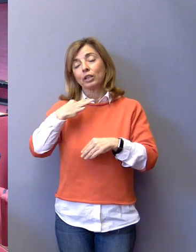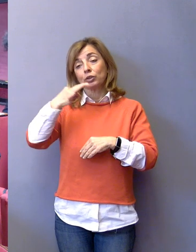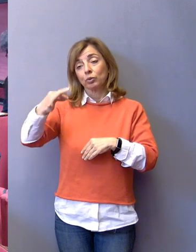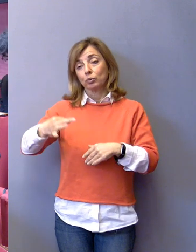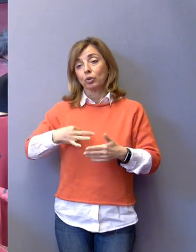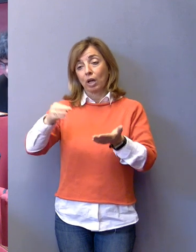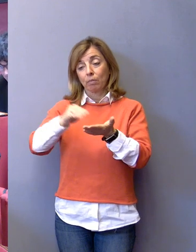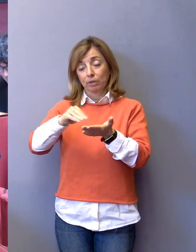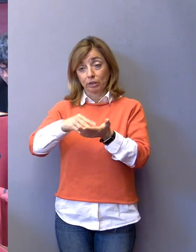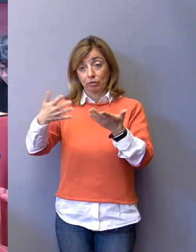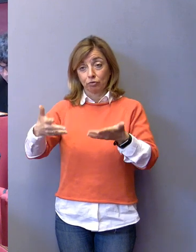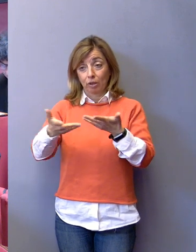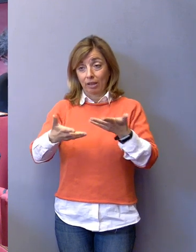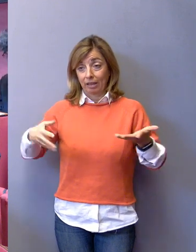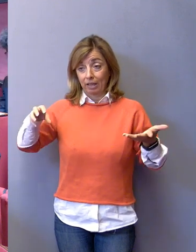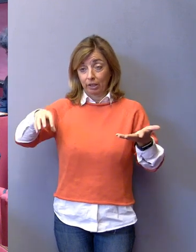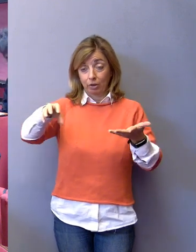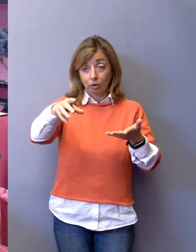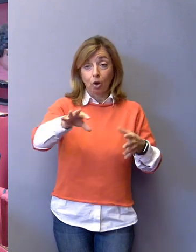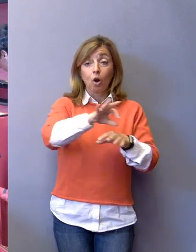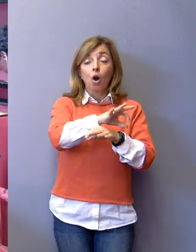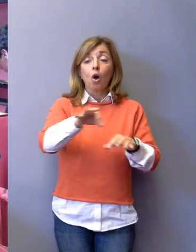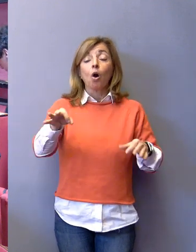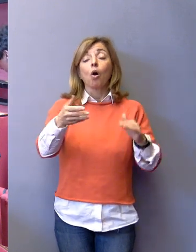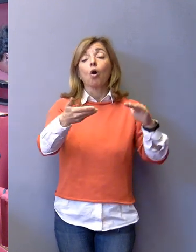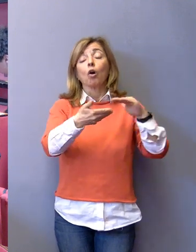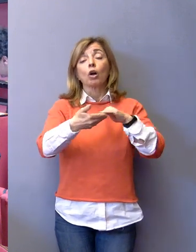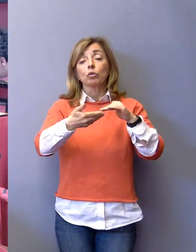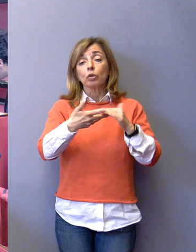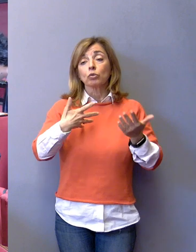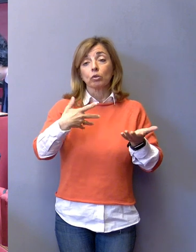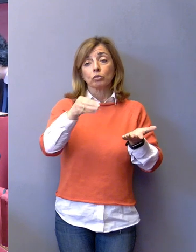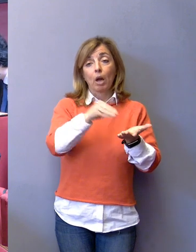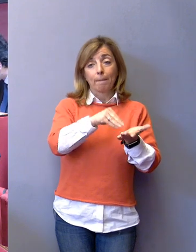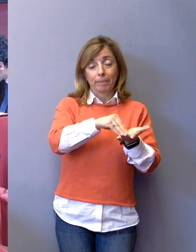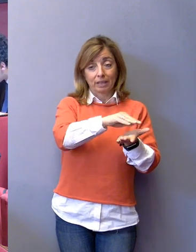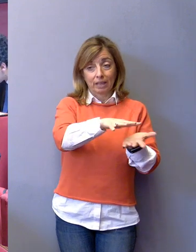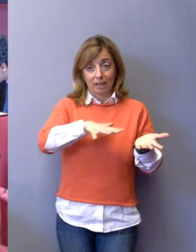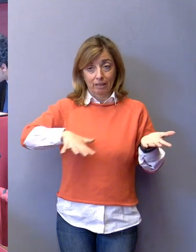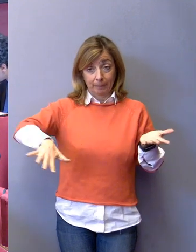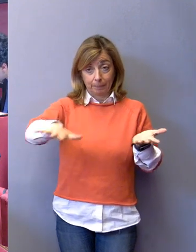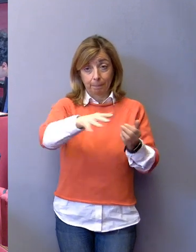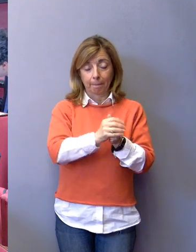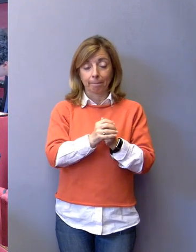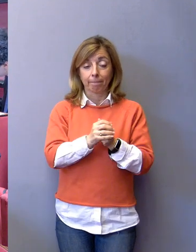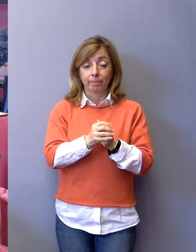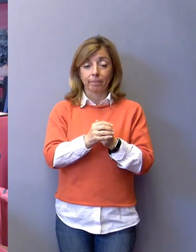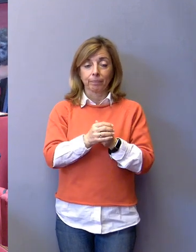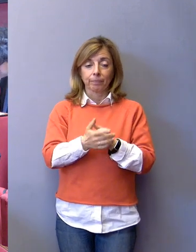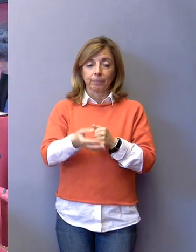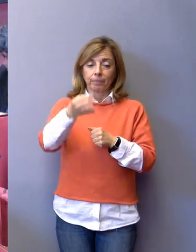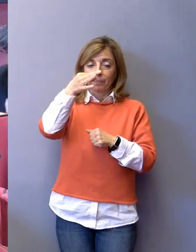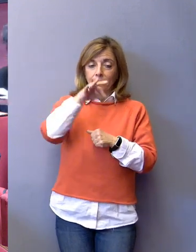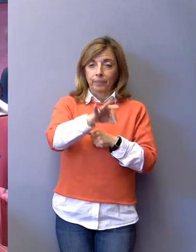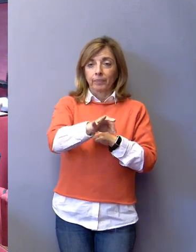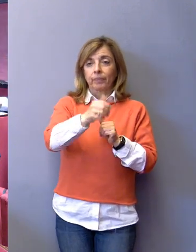sul territorio o di realtà associative ed aggregative territoriali a precisare